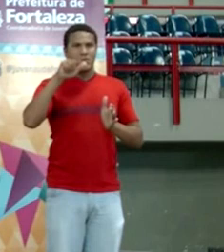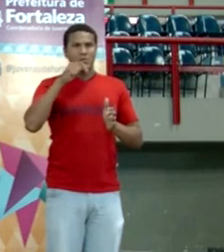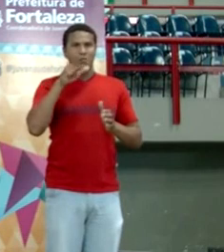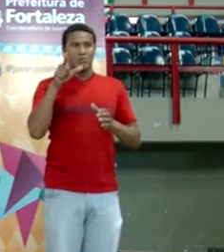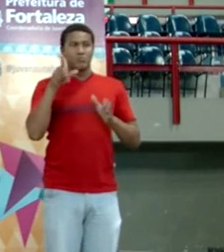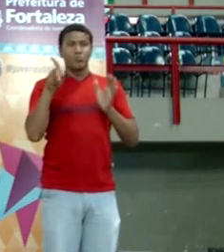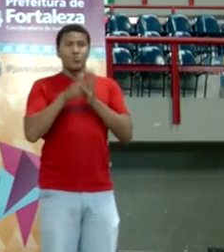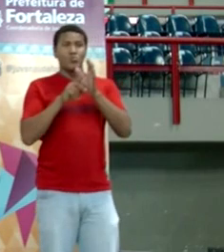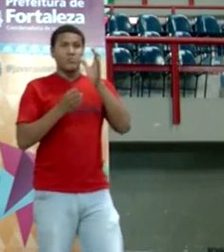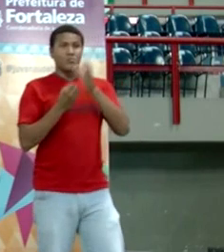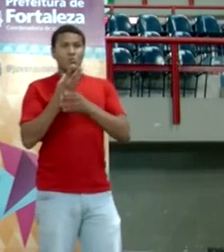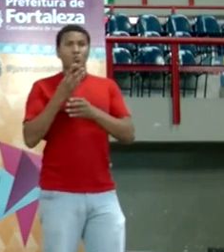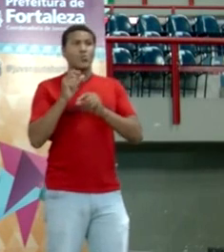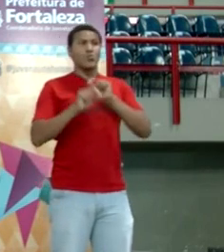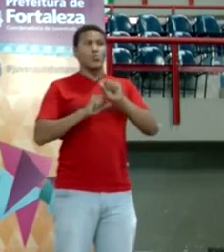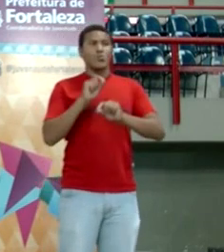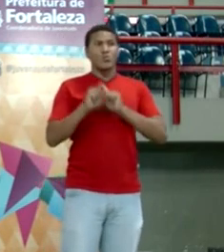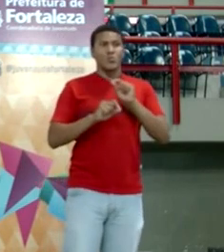a implantar o